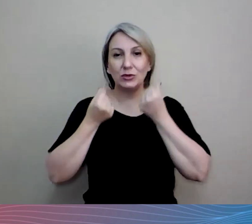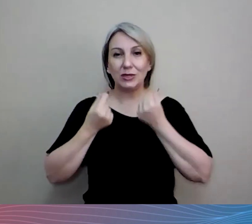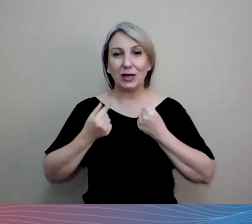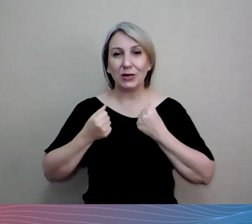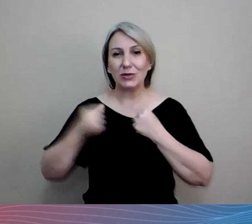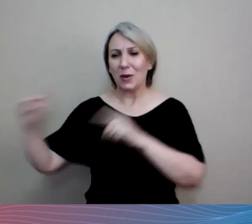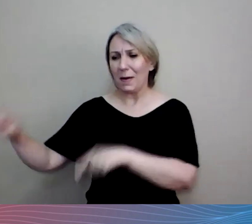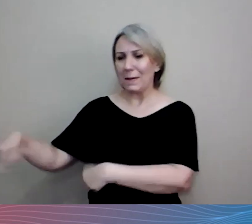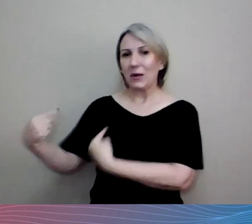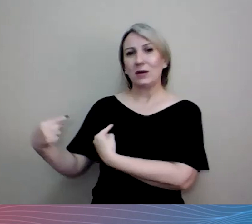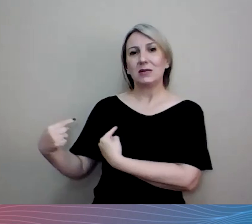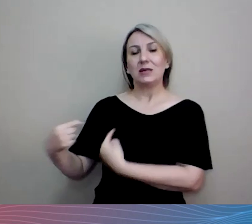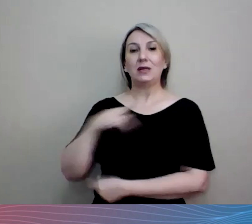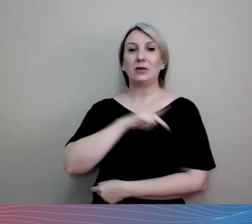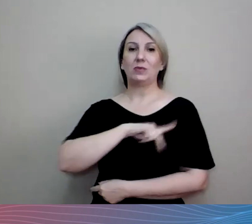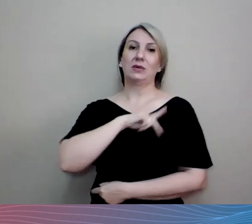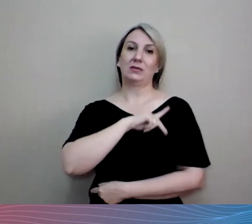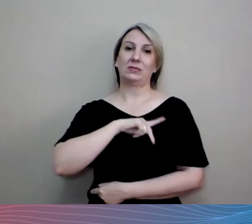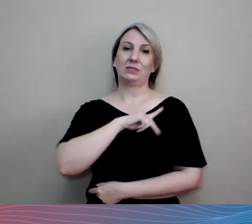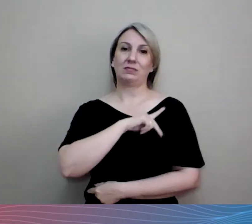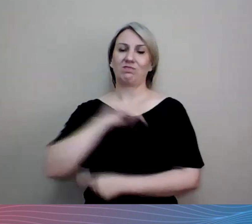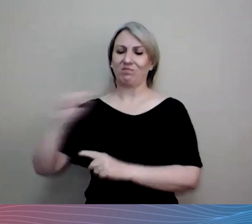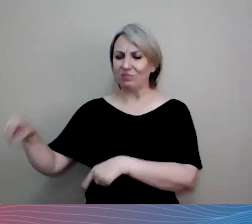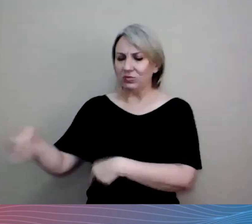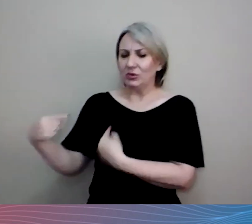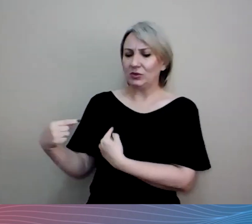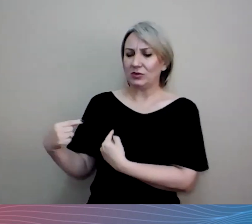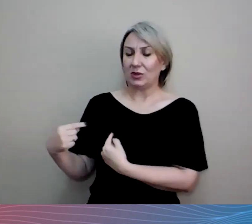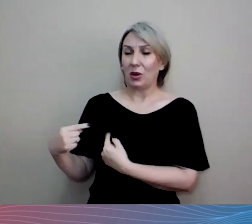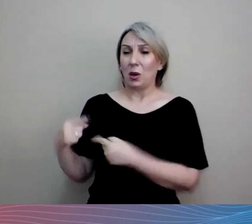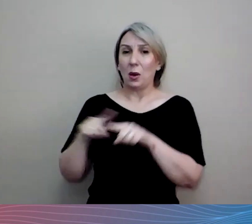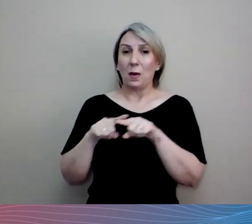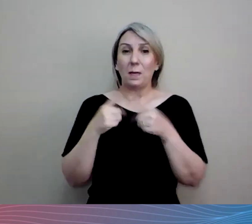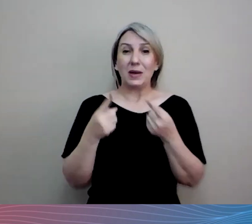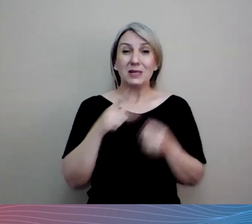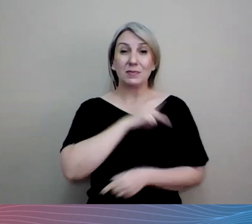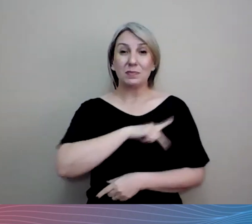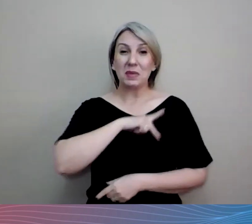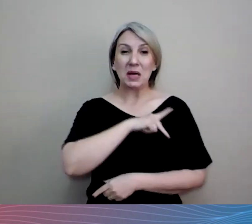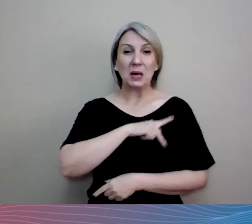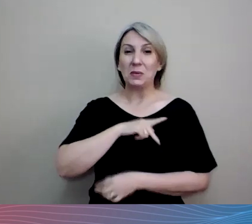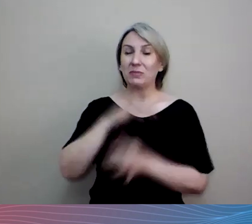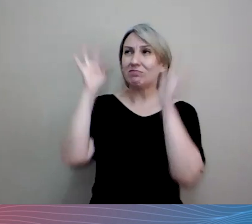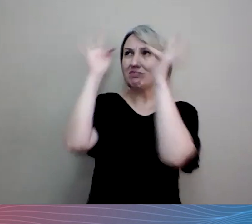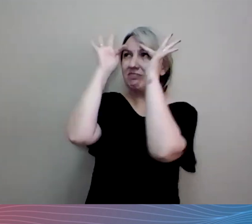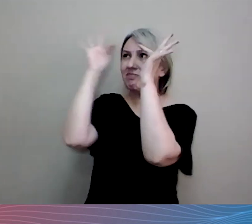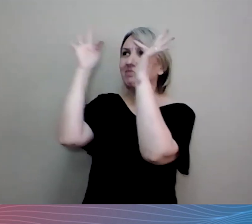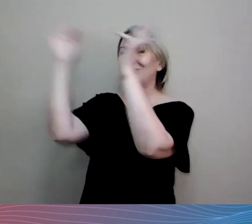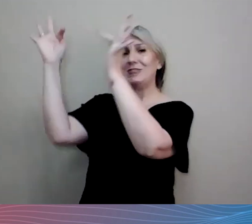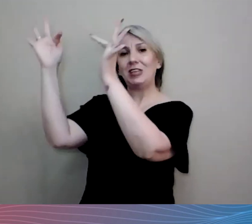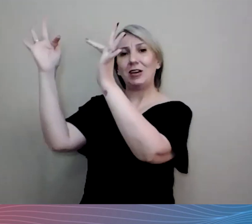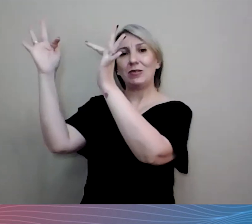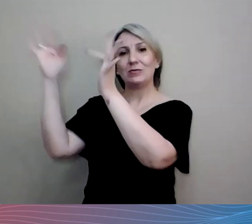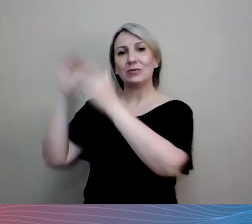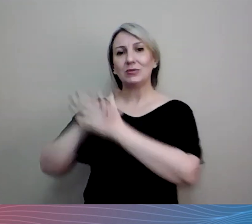e morto por causa da sua fidelidade e por amor aos gentios. Ele poderia fazer uma adaptação, ele podia